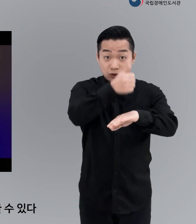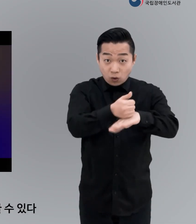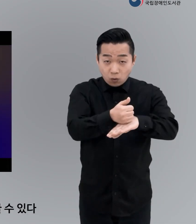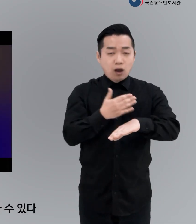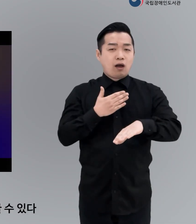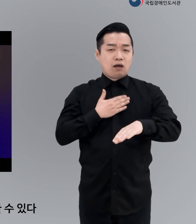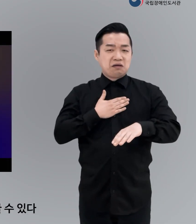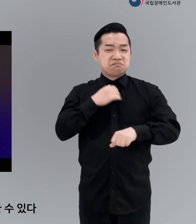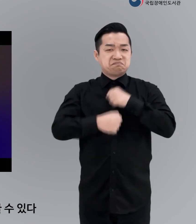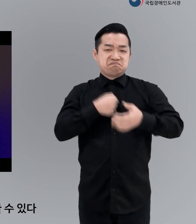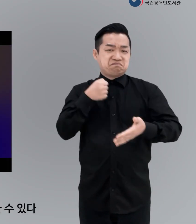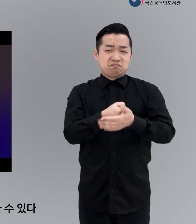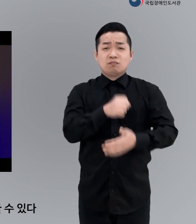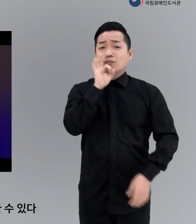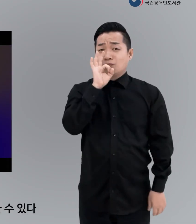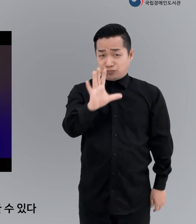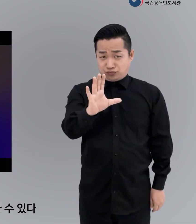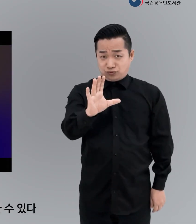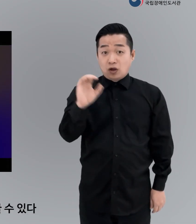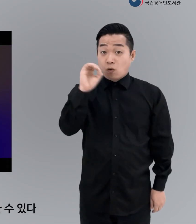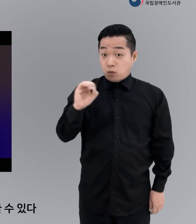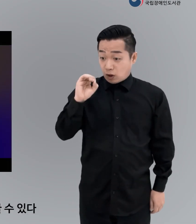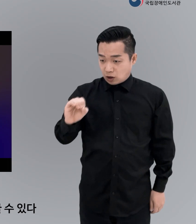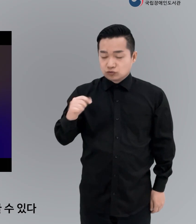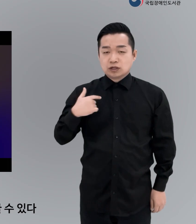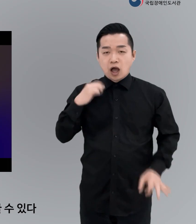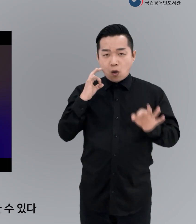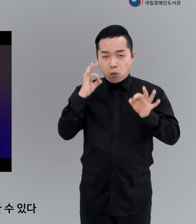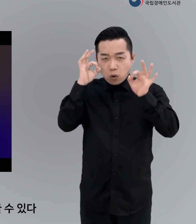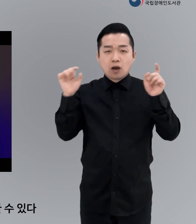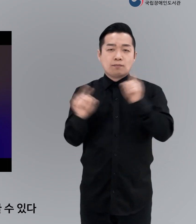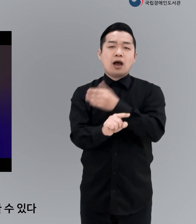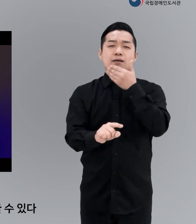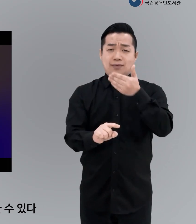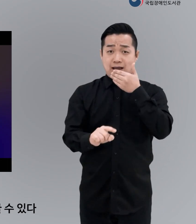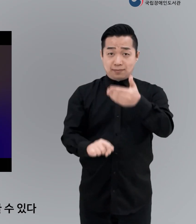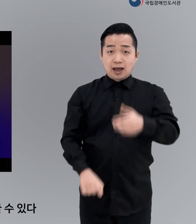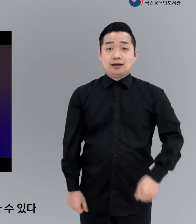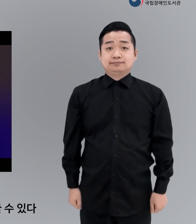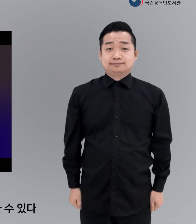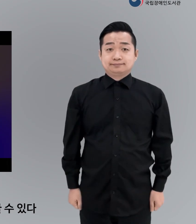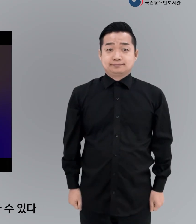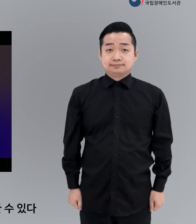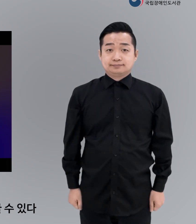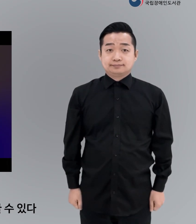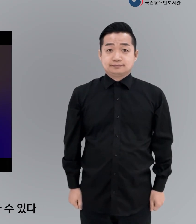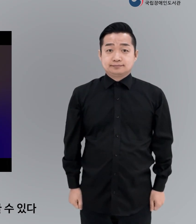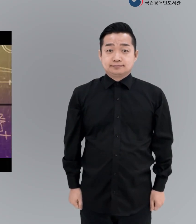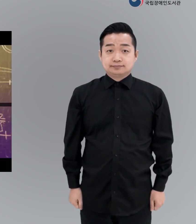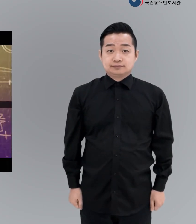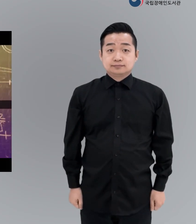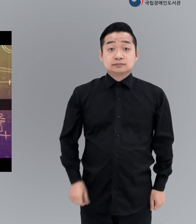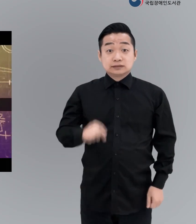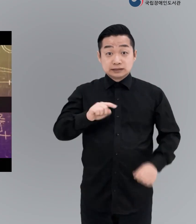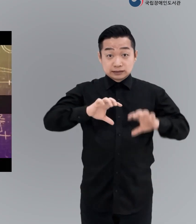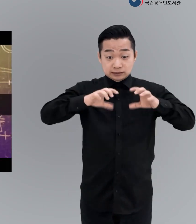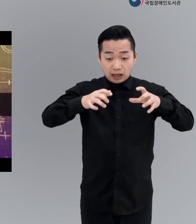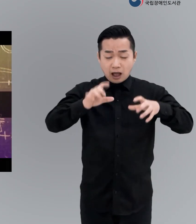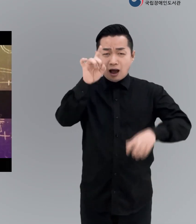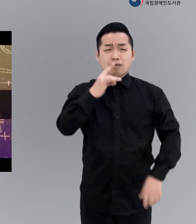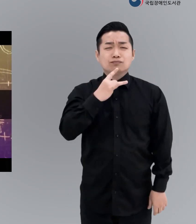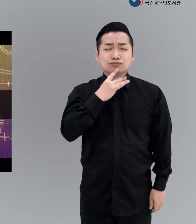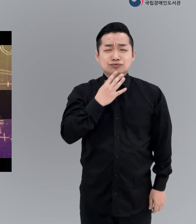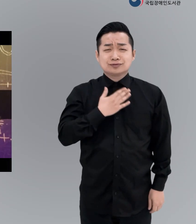결과는 우리가 정할 수 없지만 확률은 노력으로 바꿀 수 있다. 이